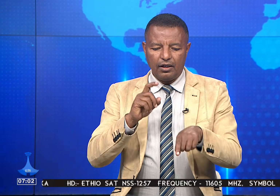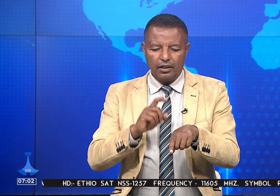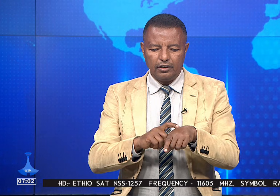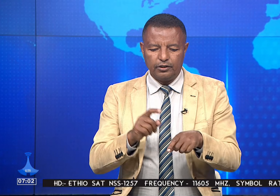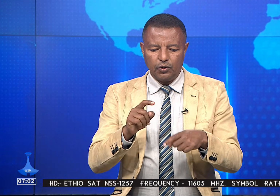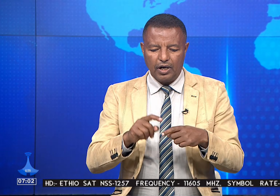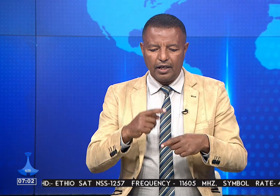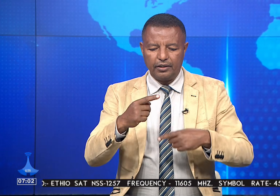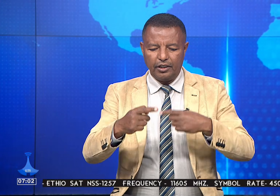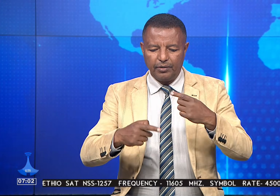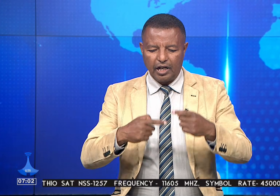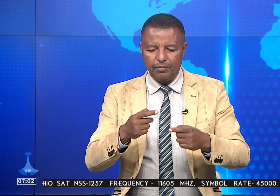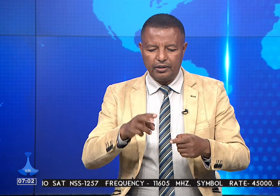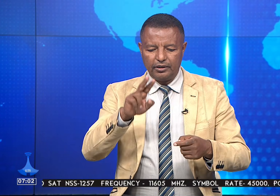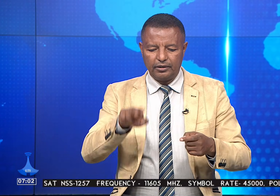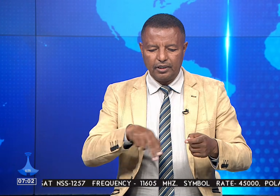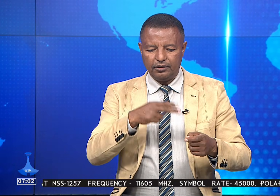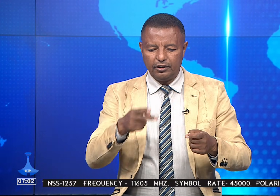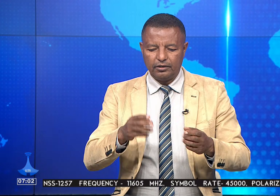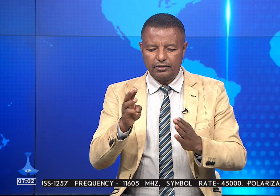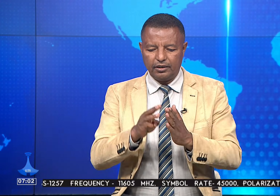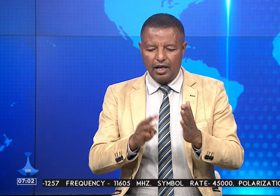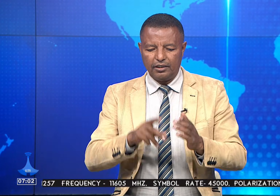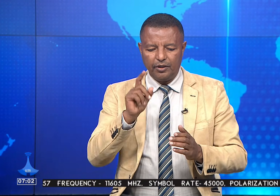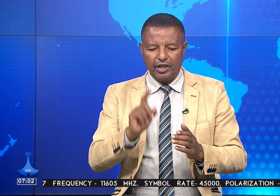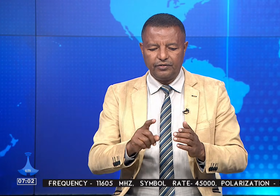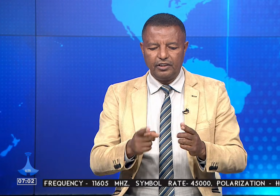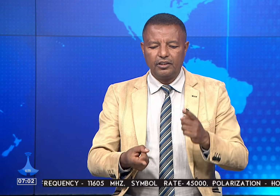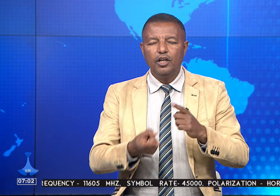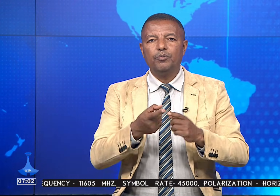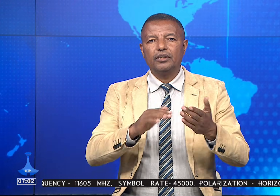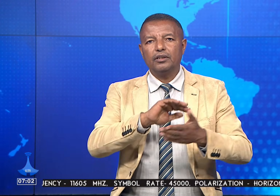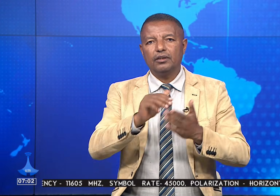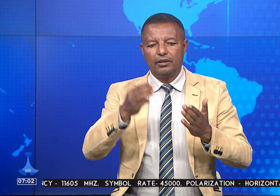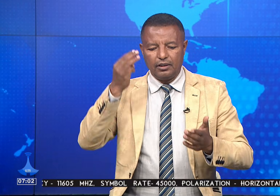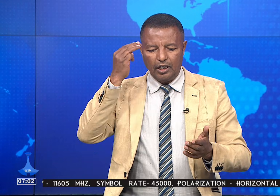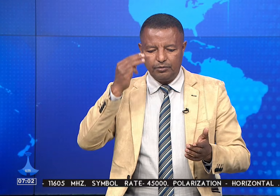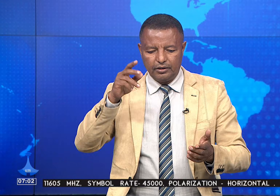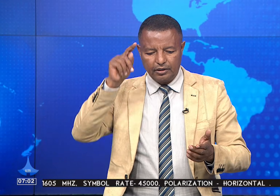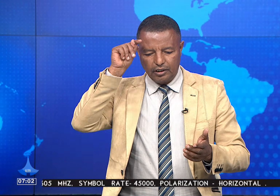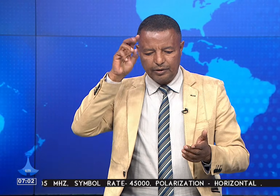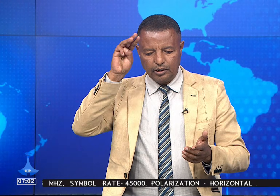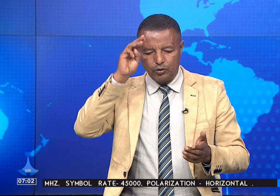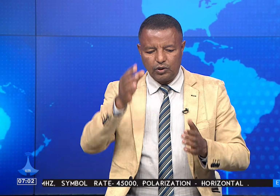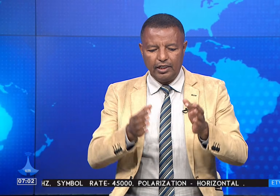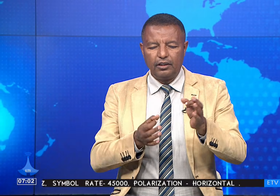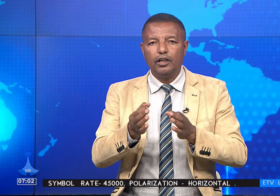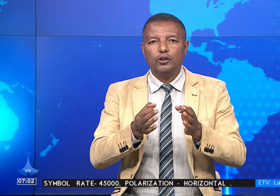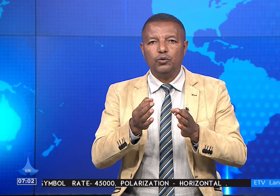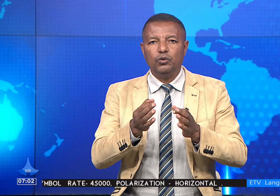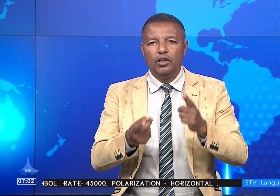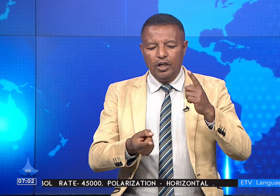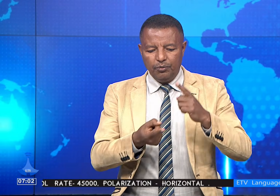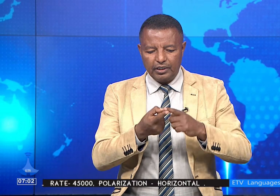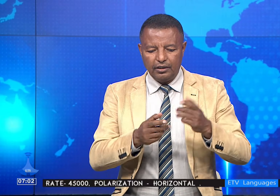አፍሪካ ከጊዜው ጋር የሚራመድ የስታቲስቲክስ ስርዓት እንደሚያስፈልግ ምክትል ጠቅላይ ሚኒስትር ተመስገን ጥሩነህ